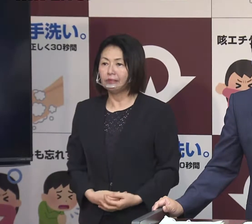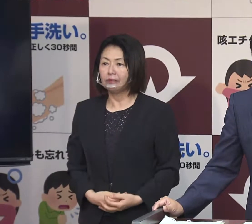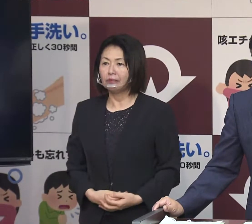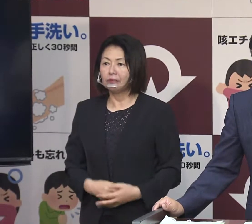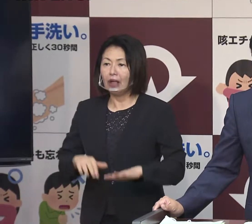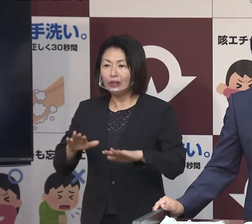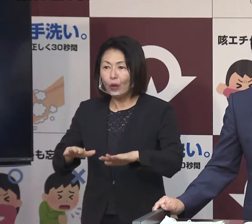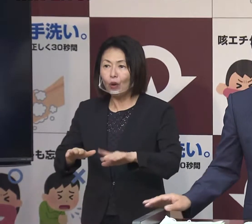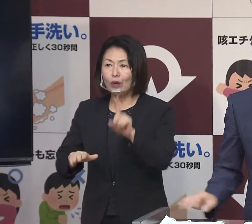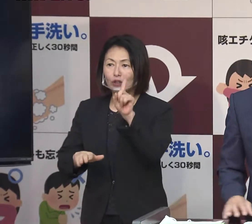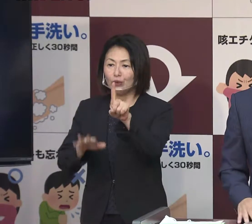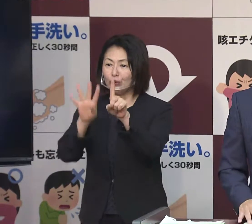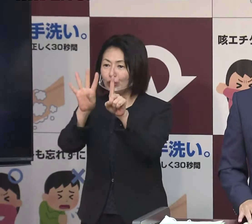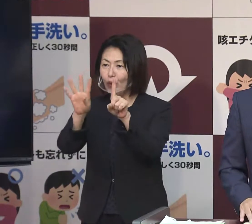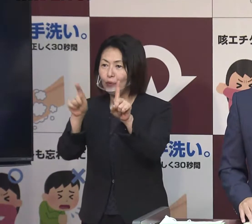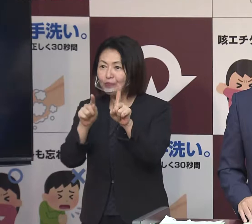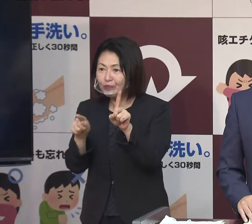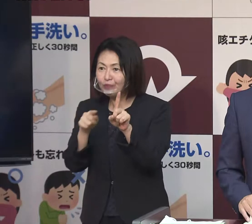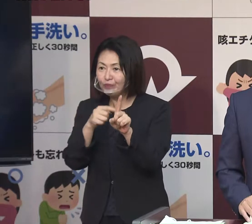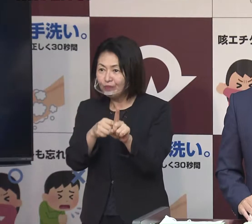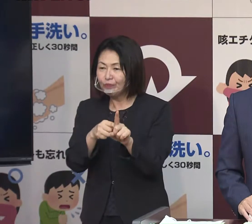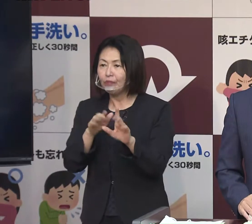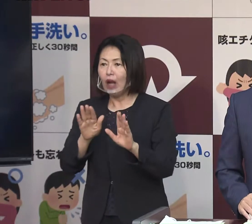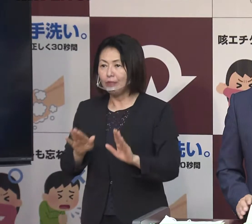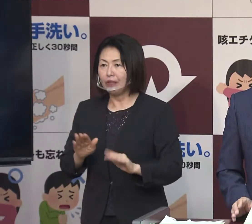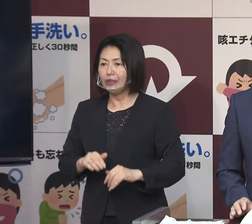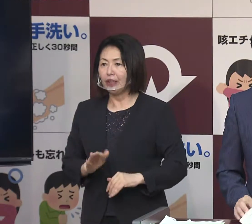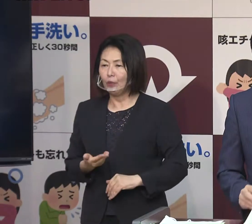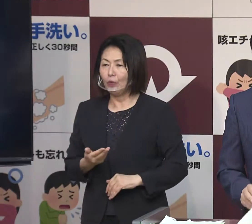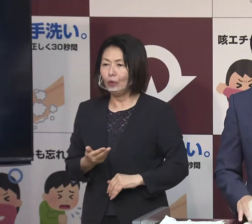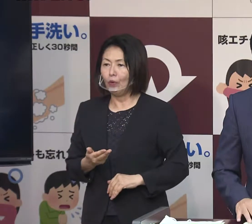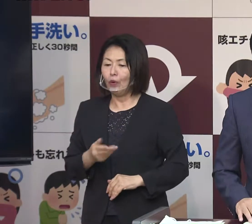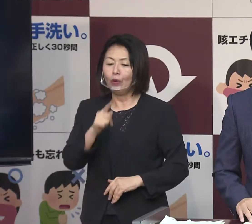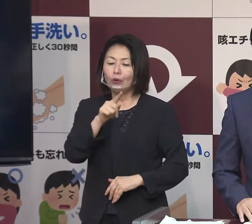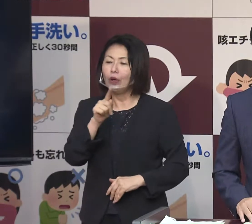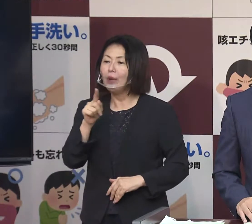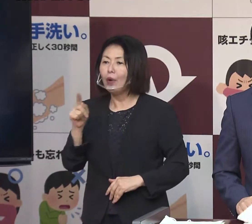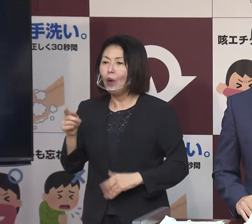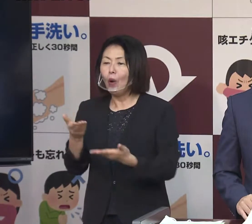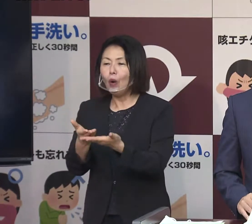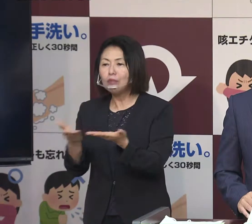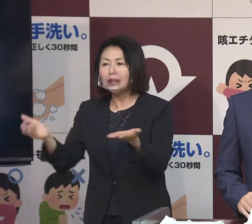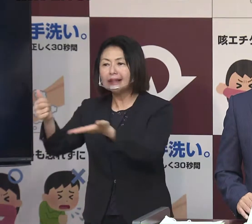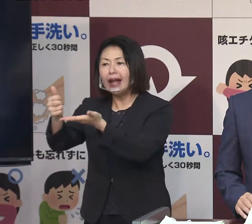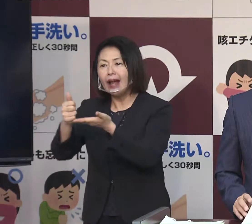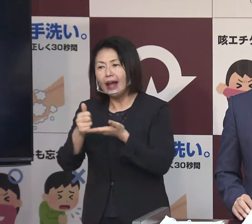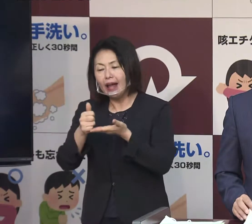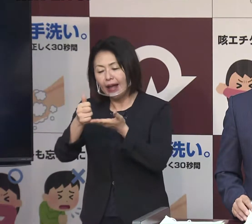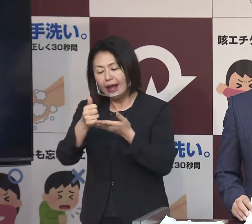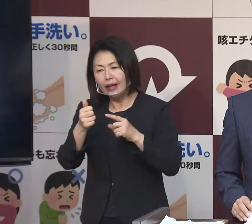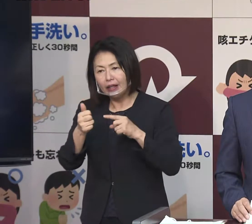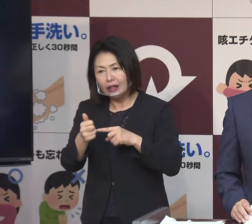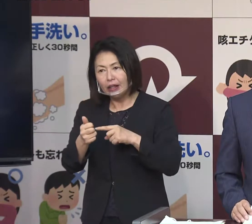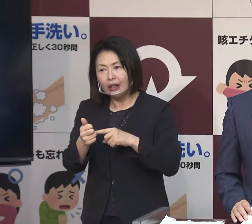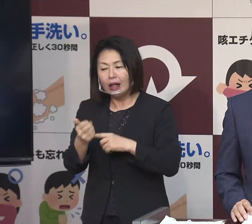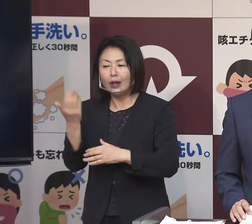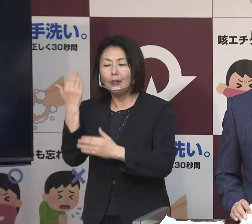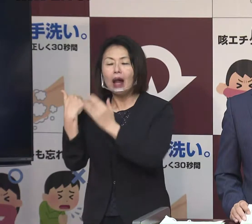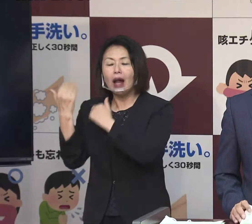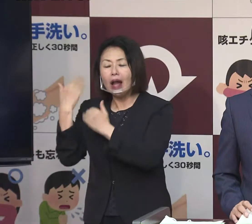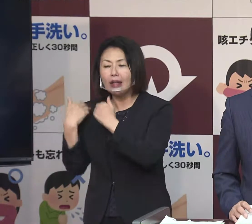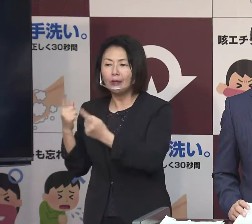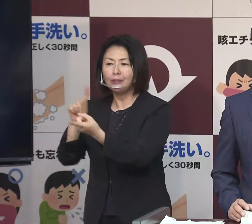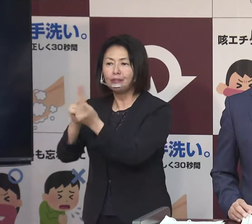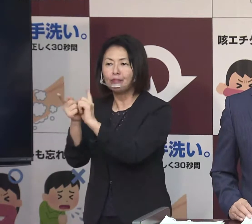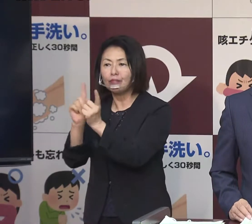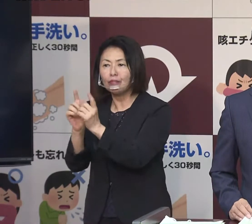今日も14例ということで出ていますけれども、いずれもこのお店の利用客だったり、これまでに感染している人の濃厚接